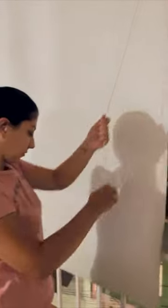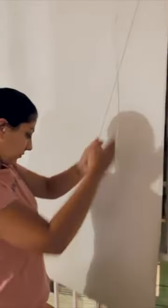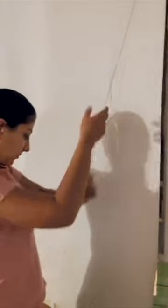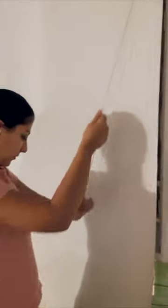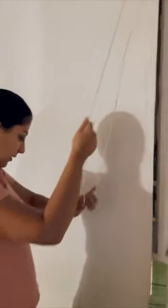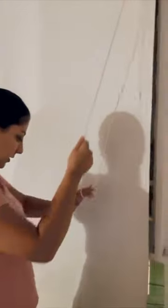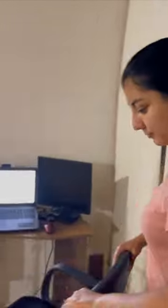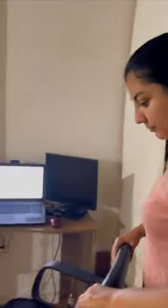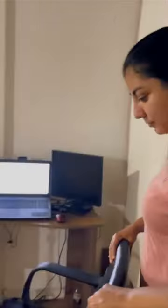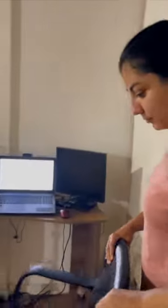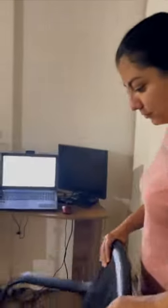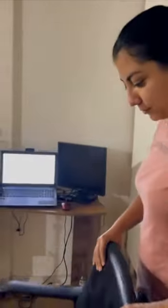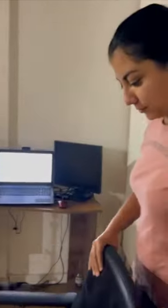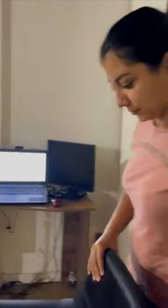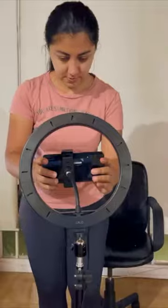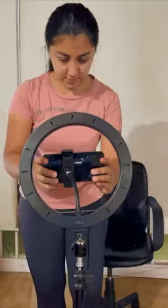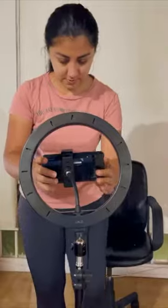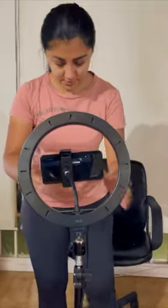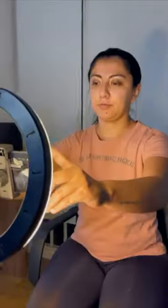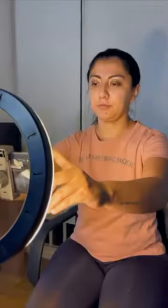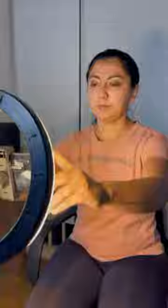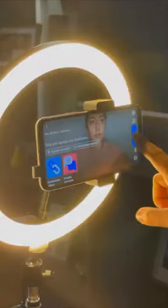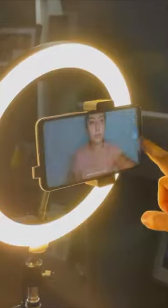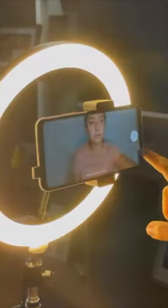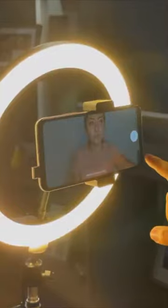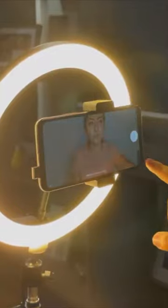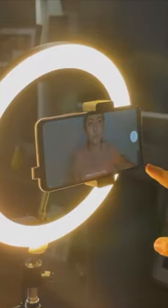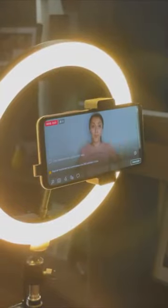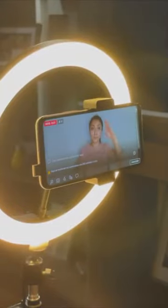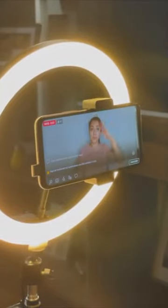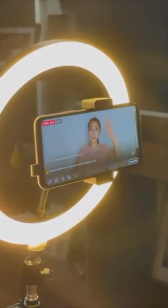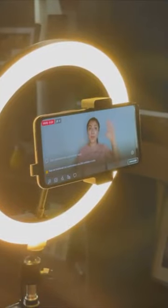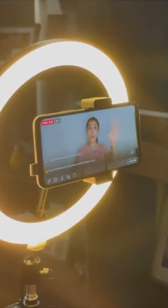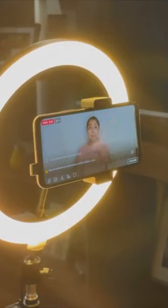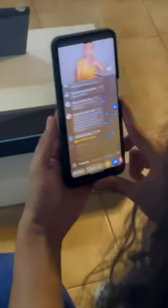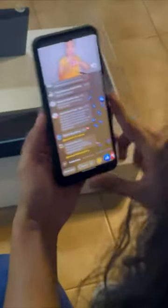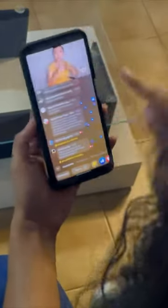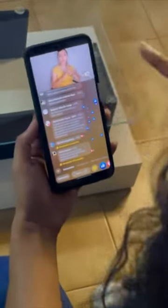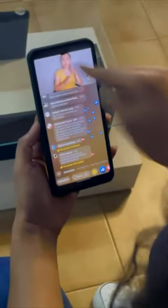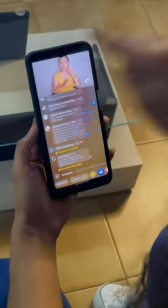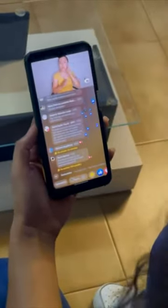esperanza, porque la vida está desde la vida misma por la existencia.